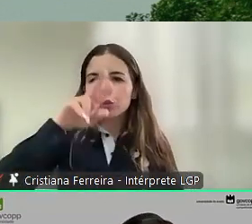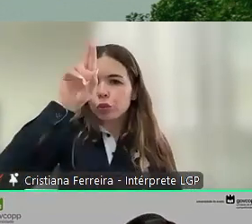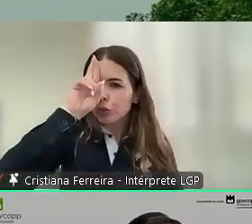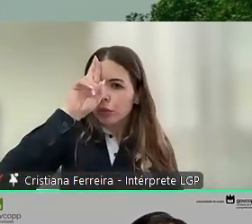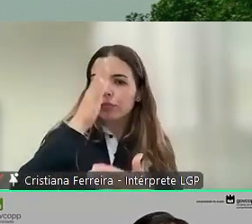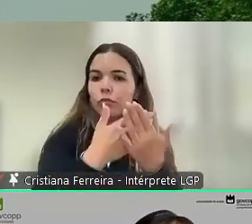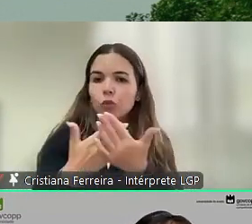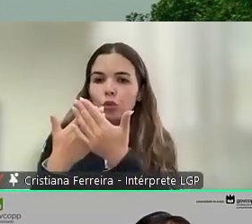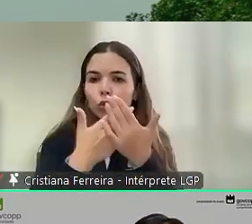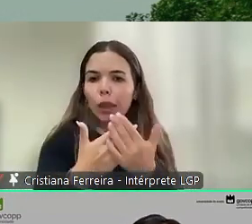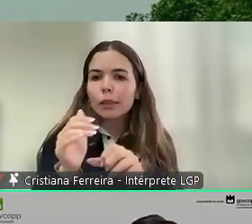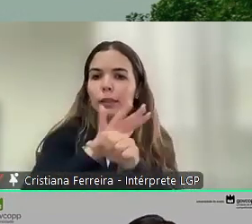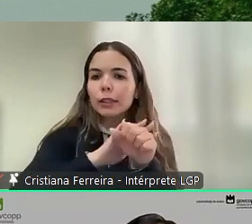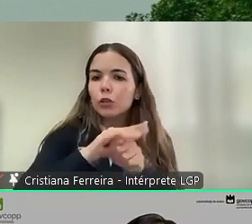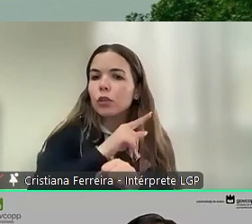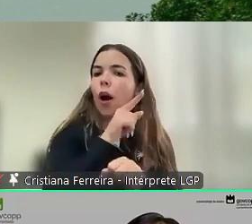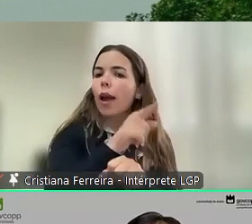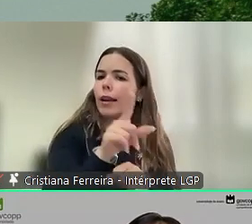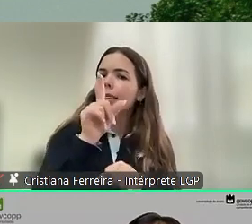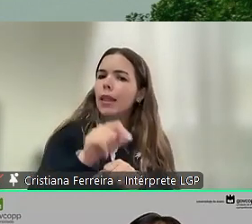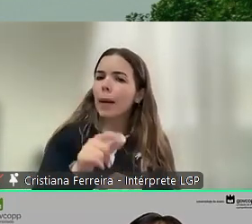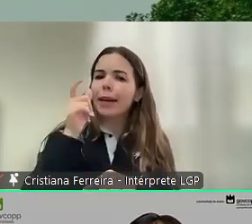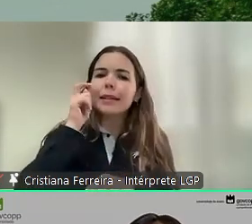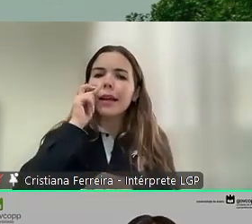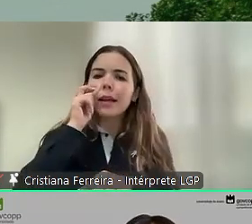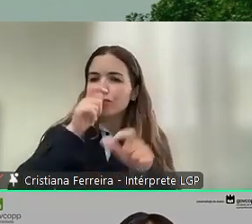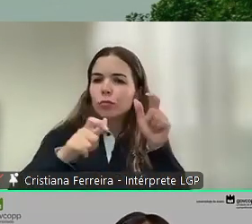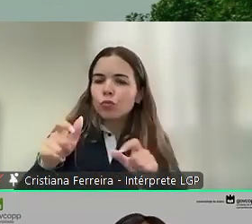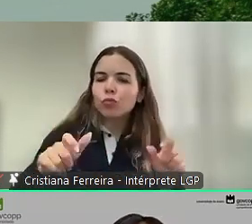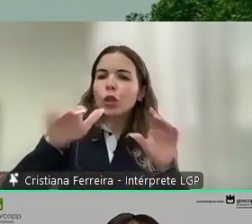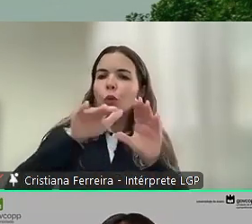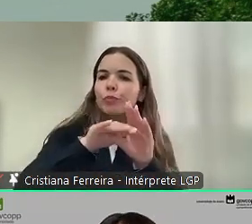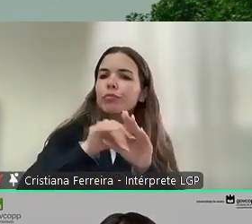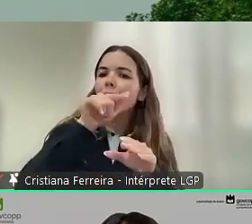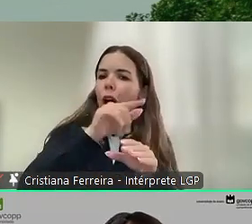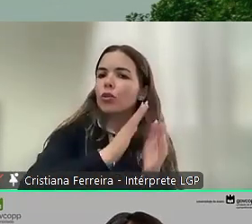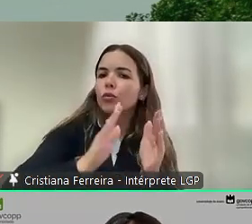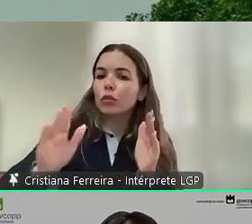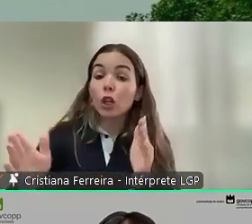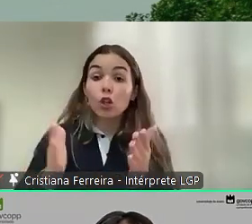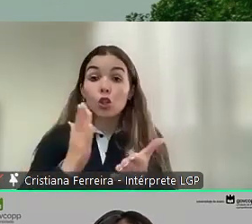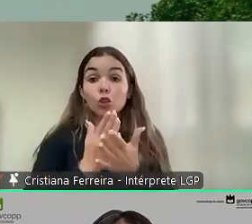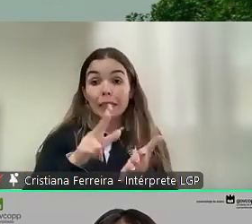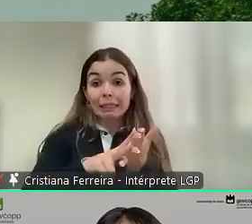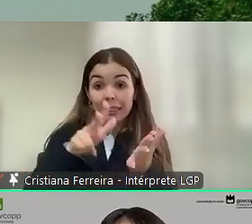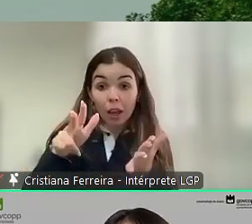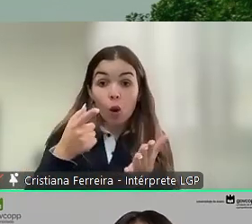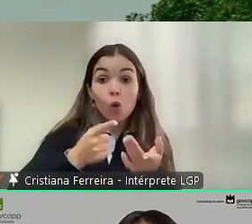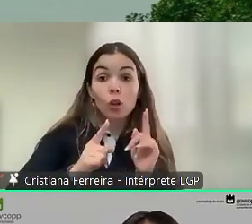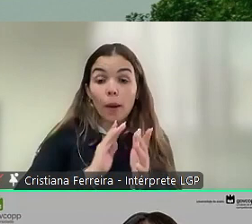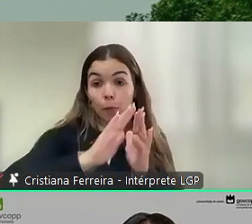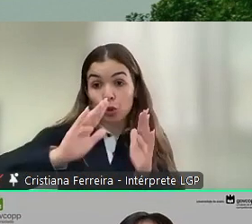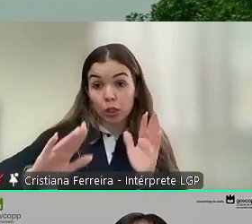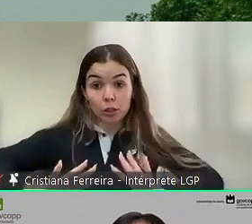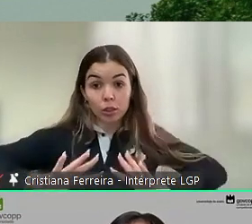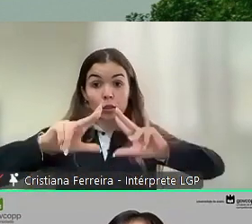esta questão e estudamos também quem são os atores que são envolvidos neste processo. Aqui queria só chamar a atenção para o processo de